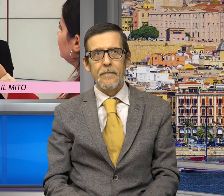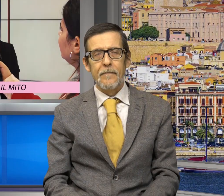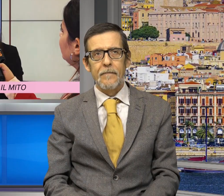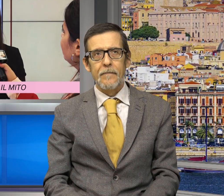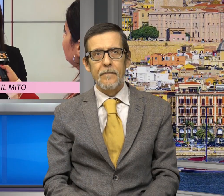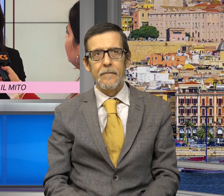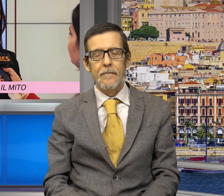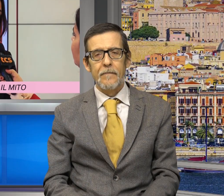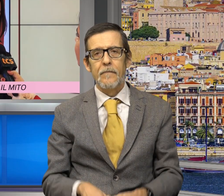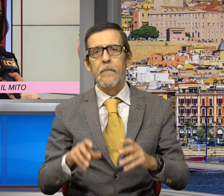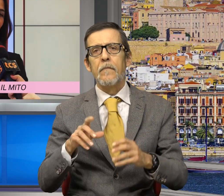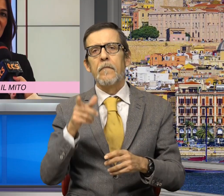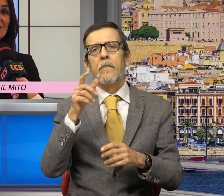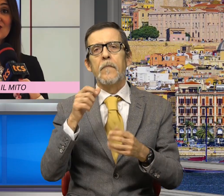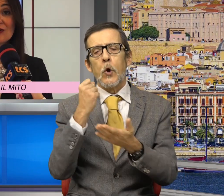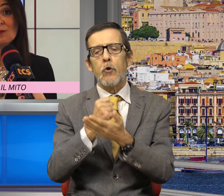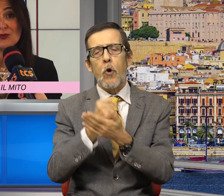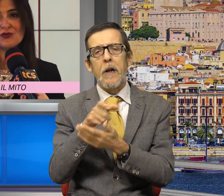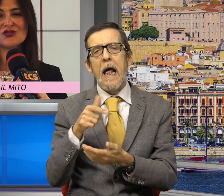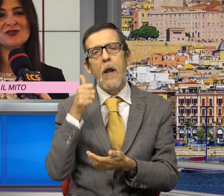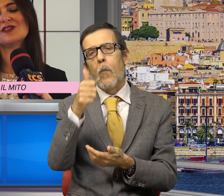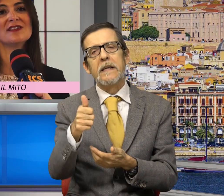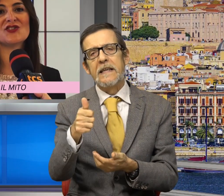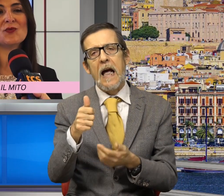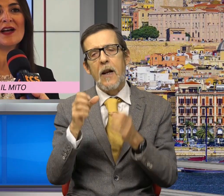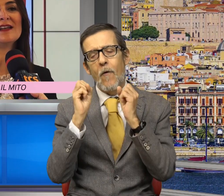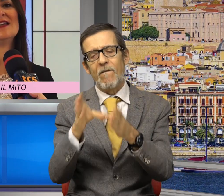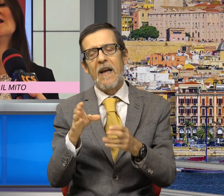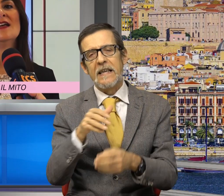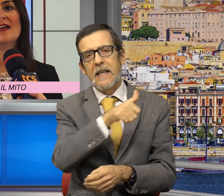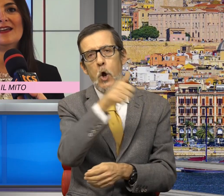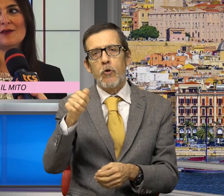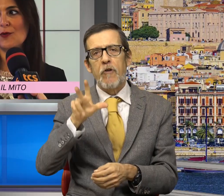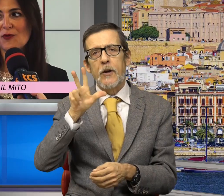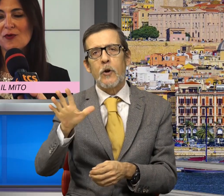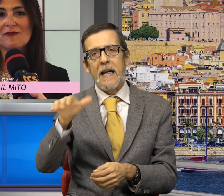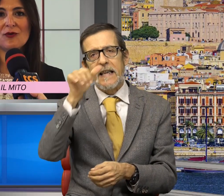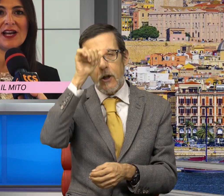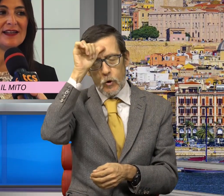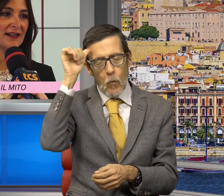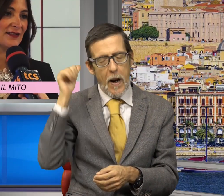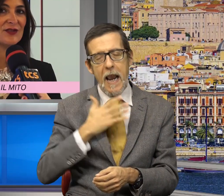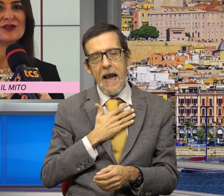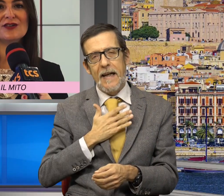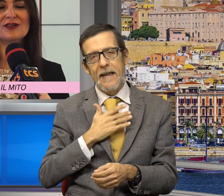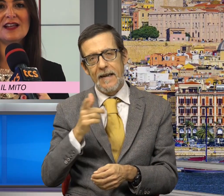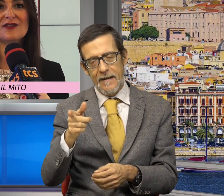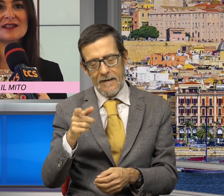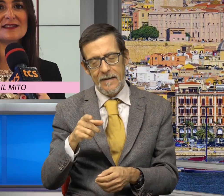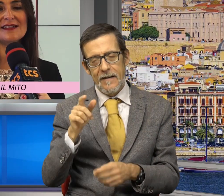L'Unione Sarda quest'anno ha compiuto 135 anni e proprio qui fuori all'ingresso della nostra sede